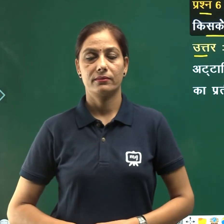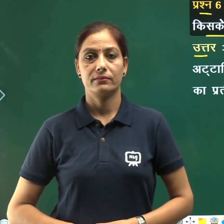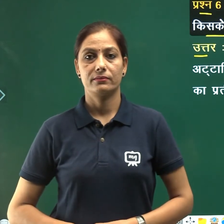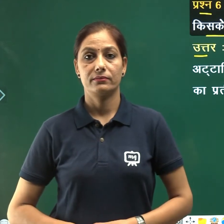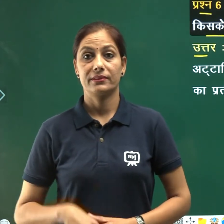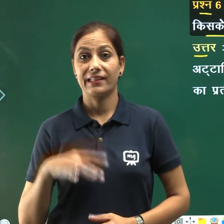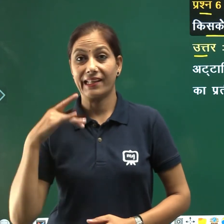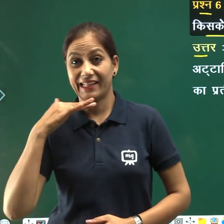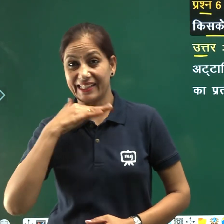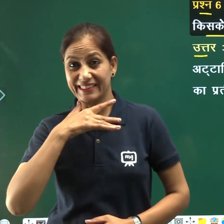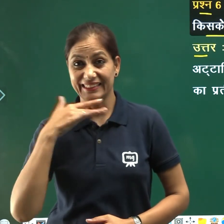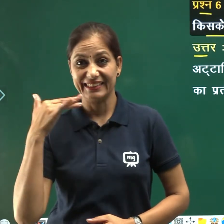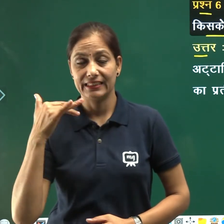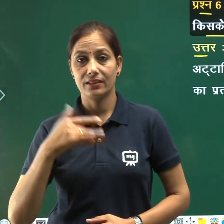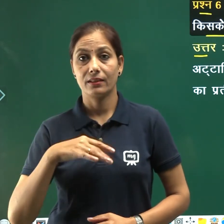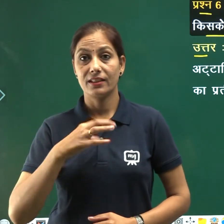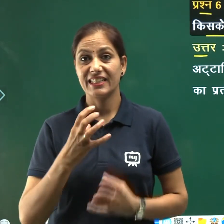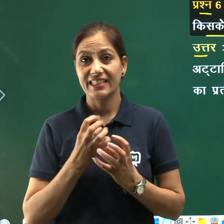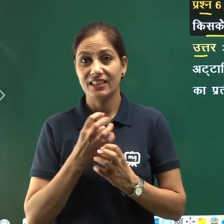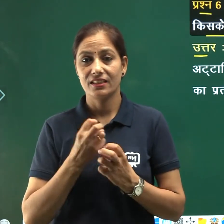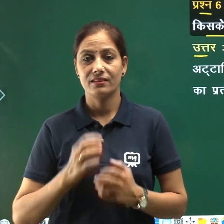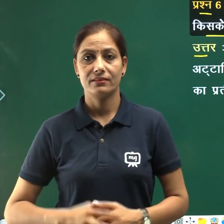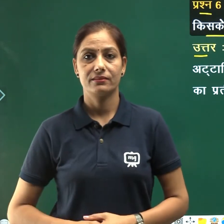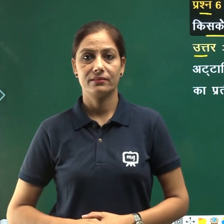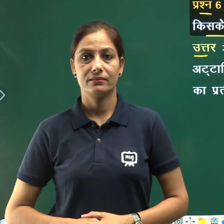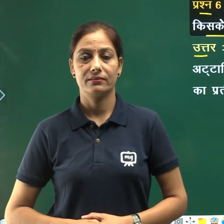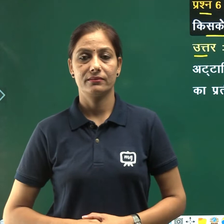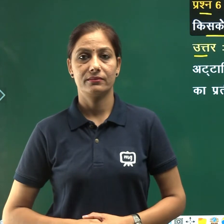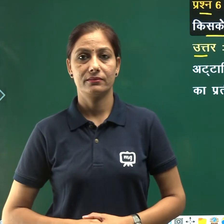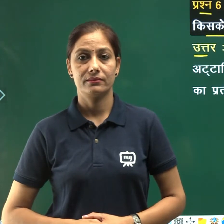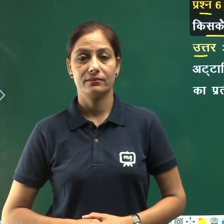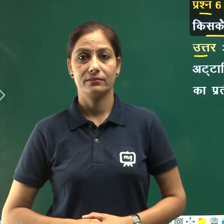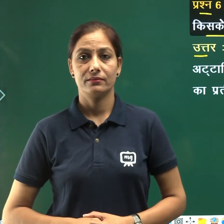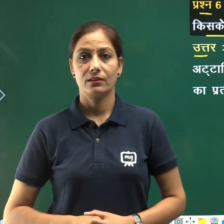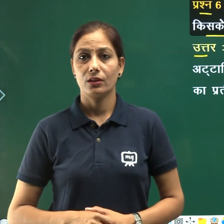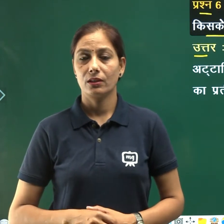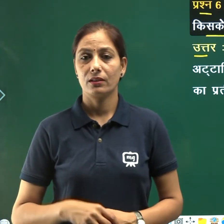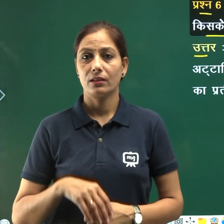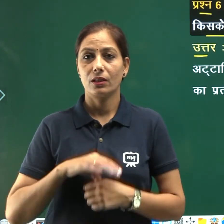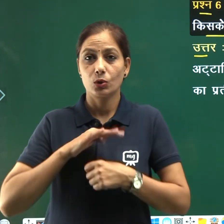पंख शोषित वर्ग का